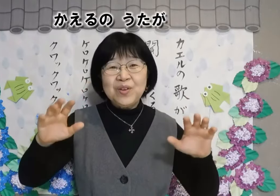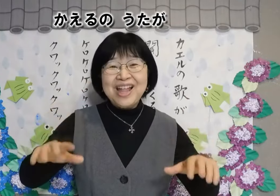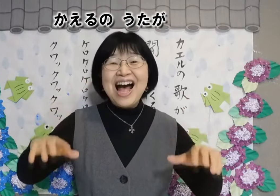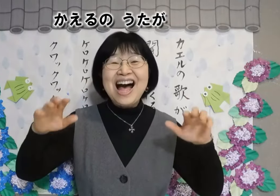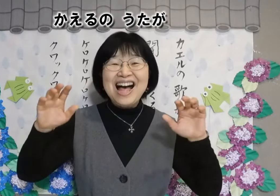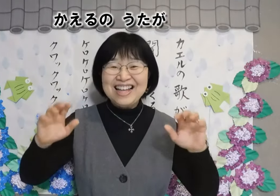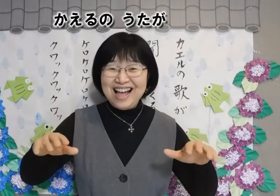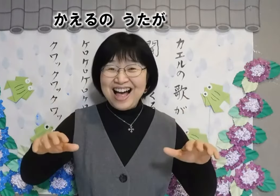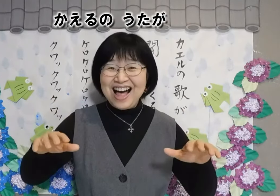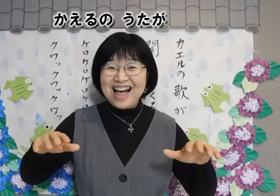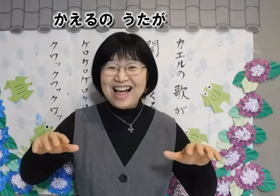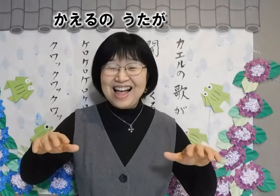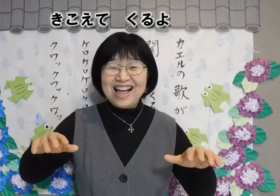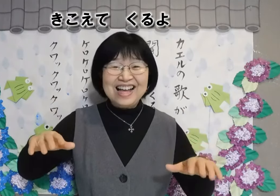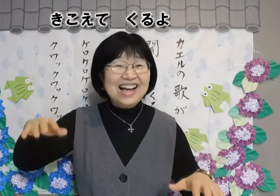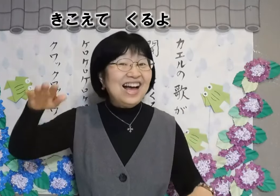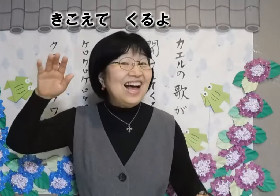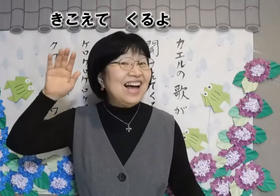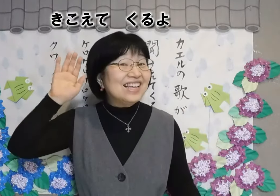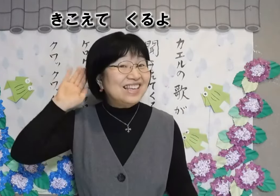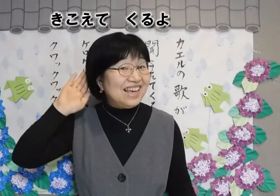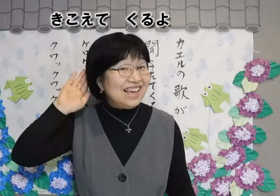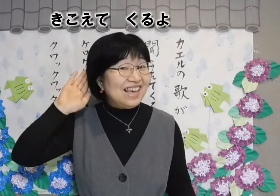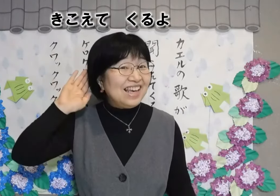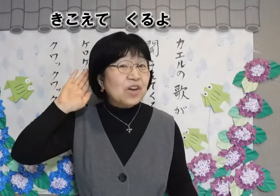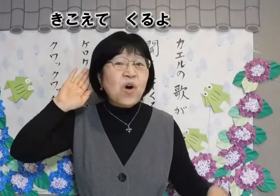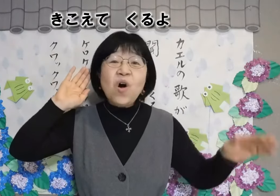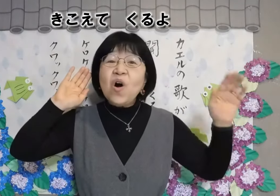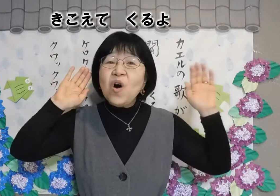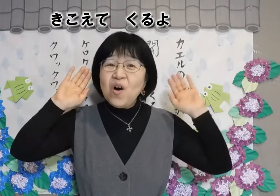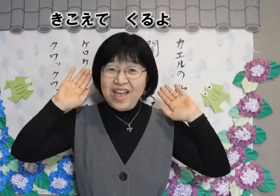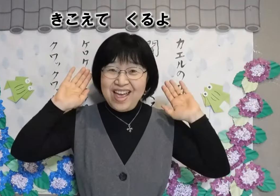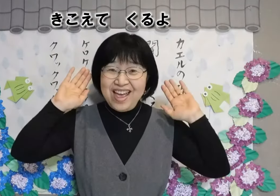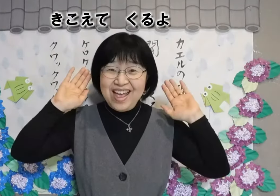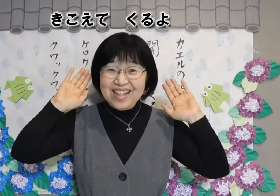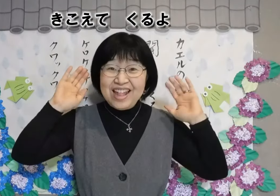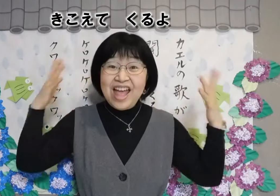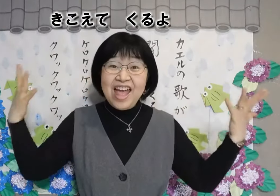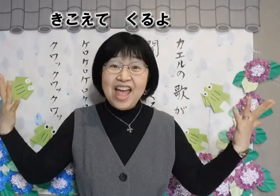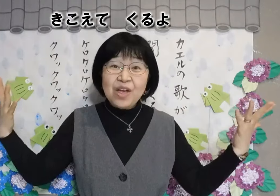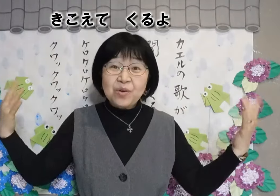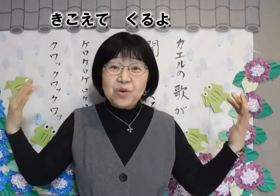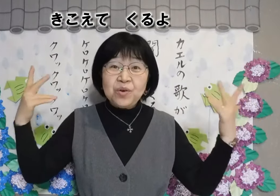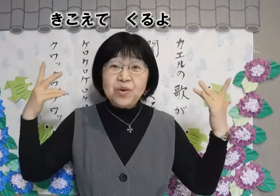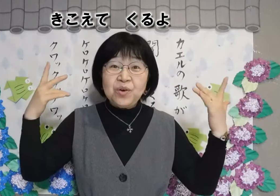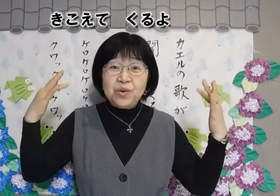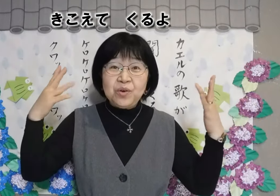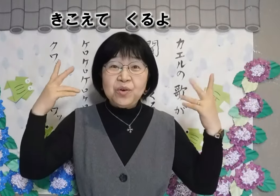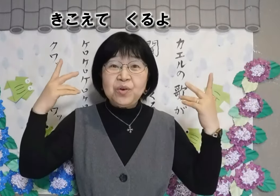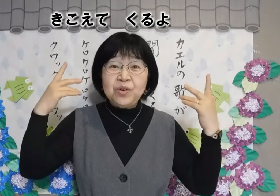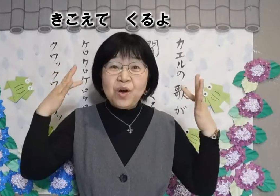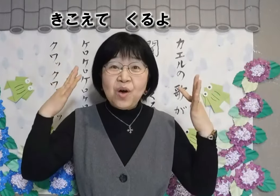歌が聞こえてくるよ。